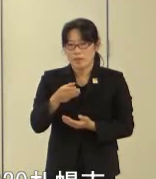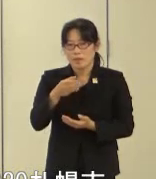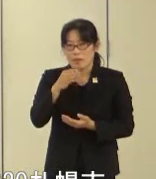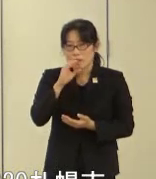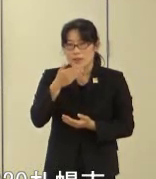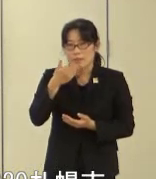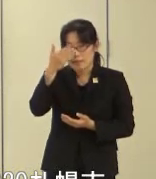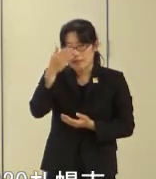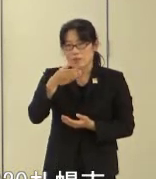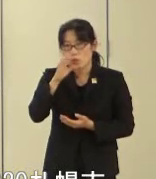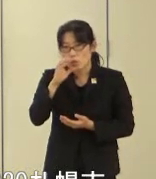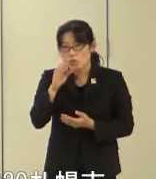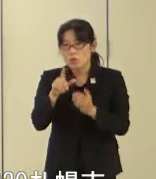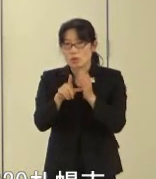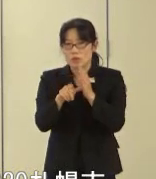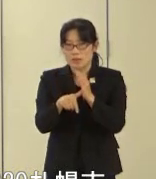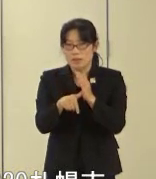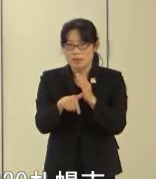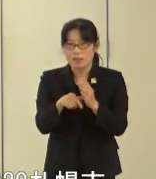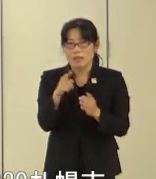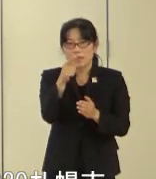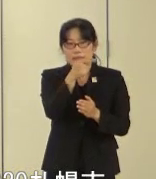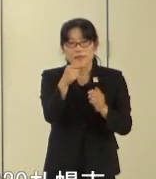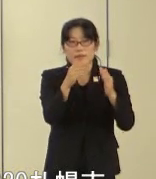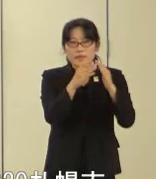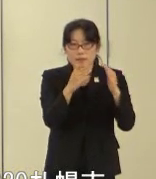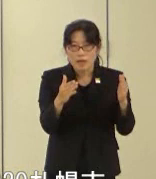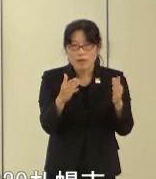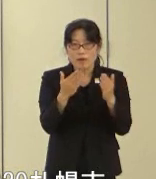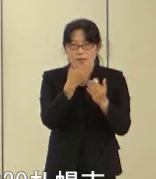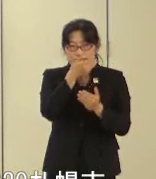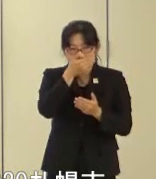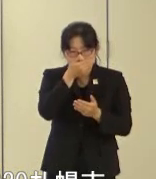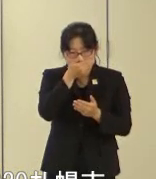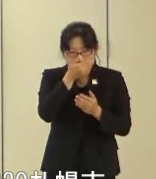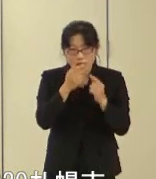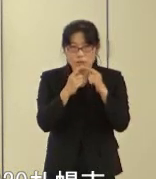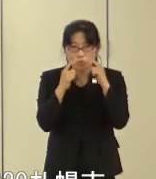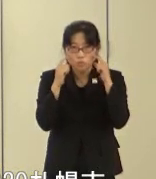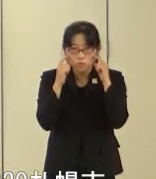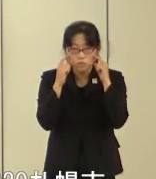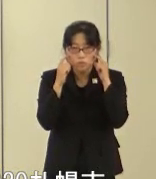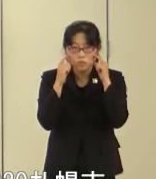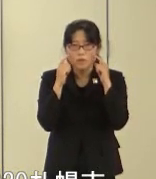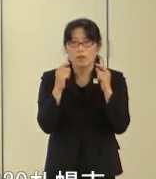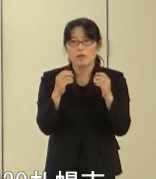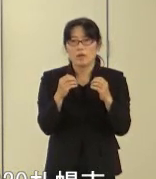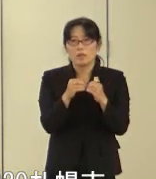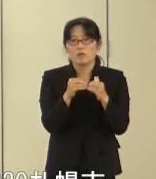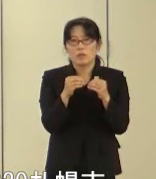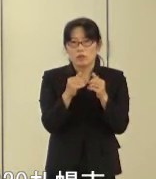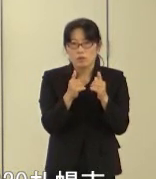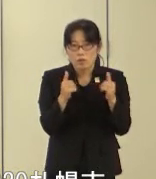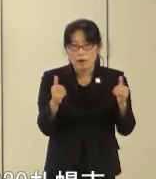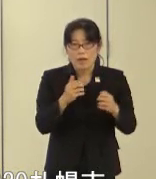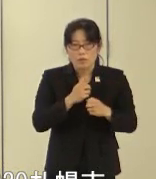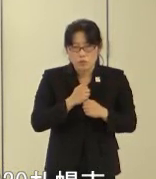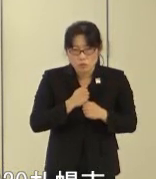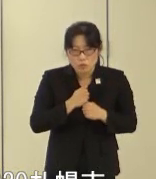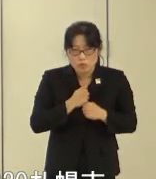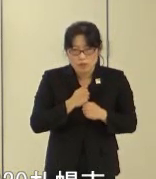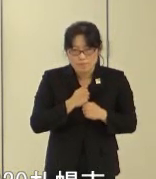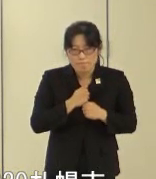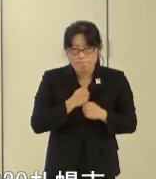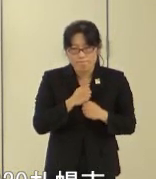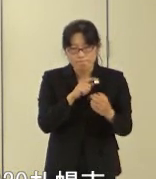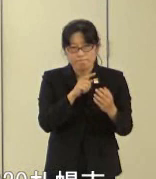まあ、一次会の時はですね、マスクをしている方は比較的注意しているようですけど、だんだんお酒